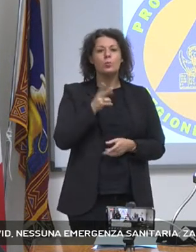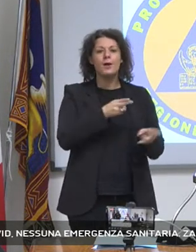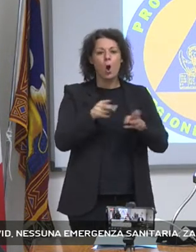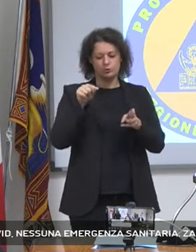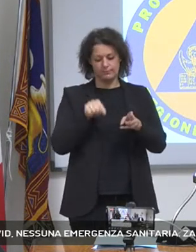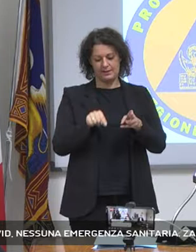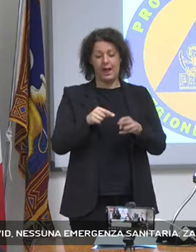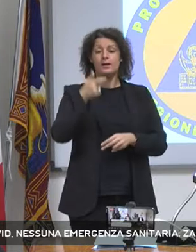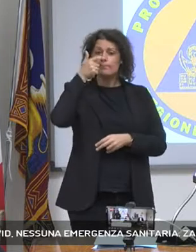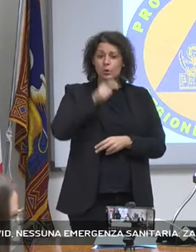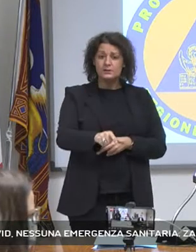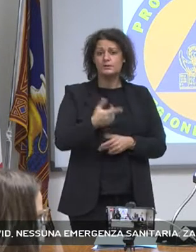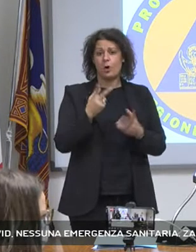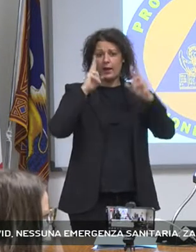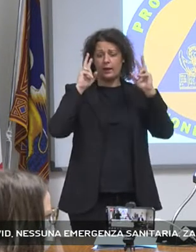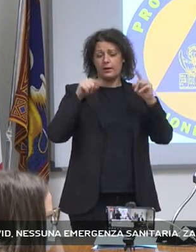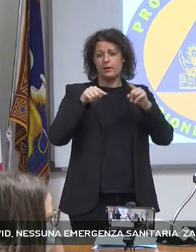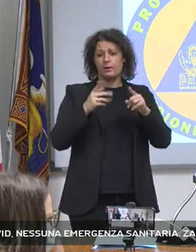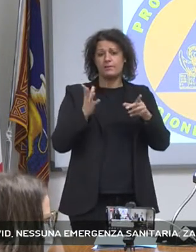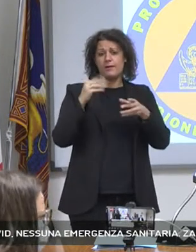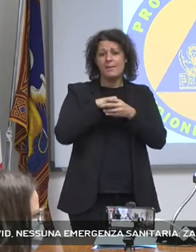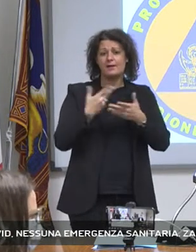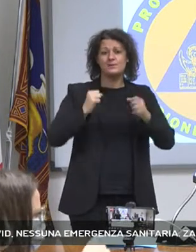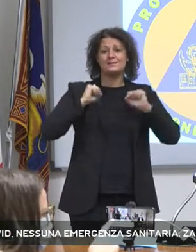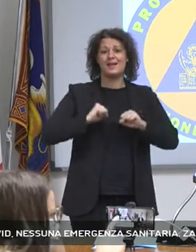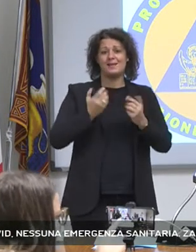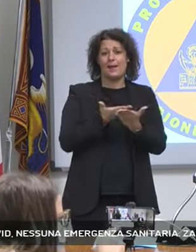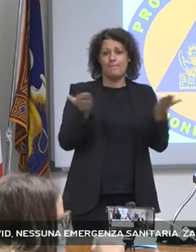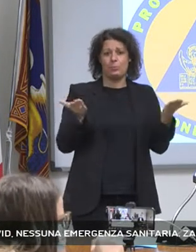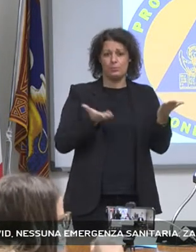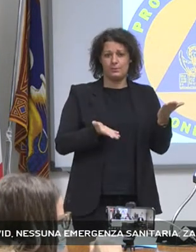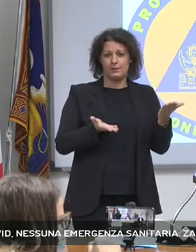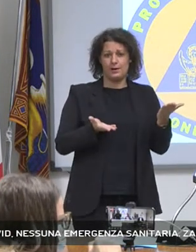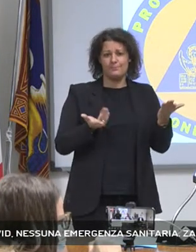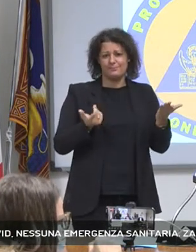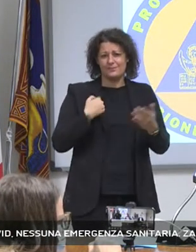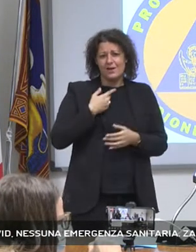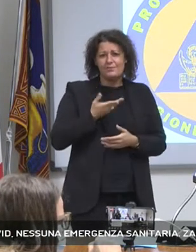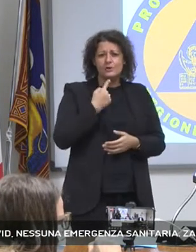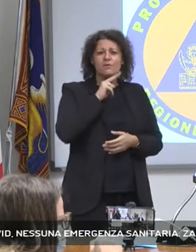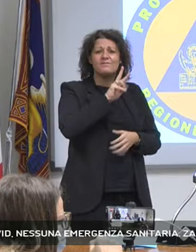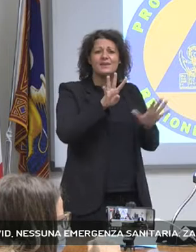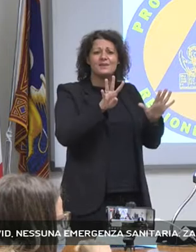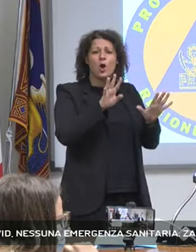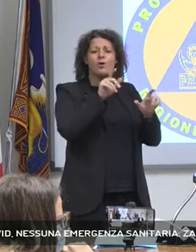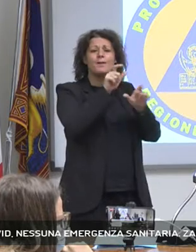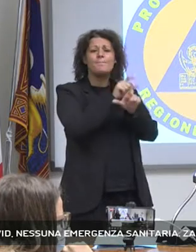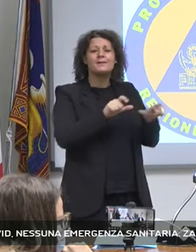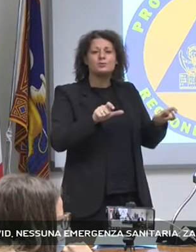sanità pubblica. Se c'è l'ospedale che non è in difficoltà, perché 29 persone in terapia intensiva in tutto il Veneto